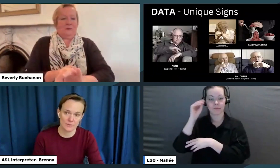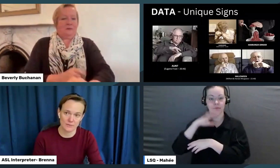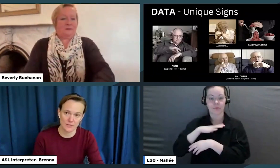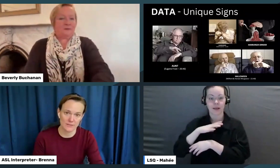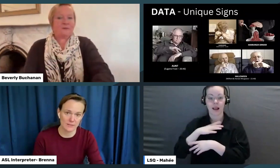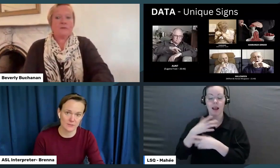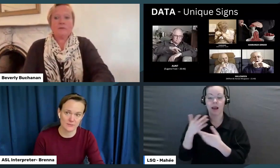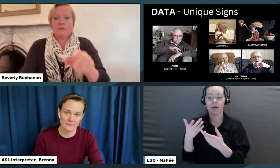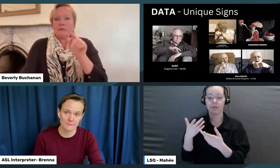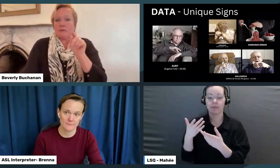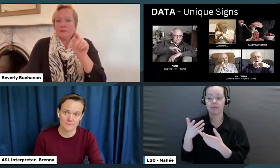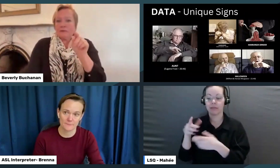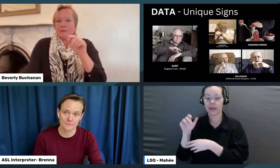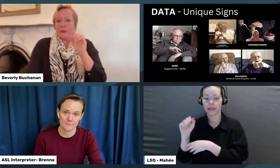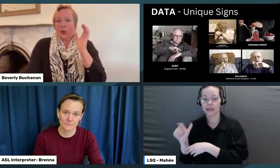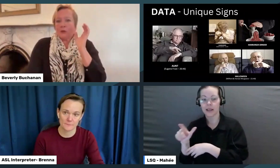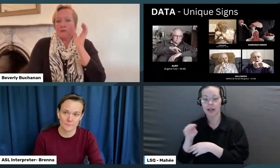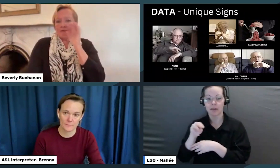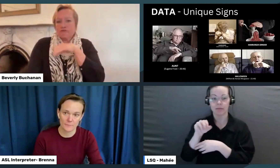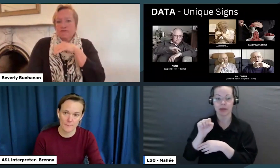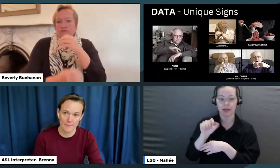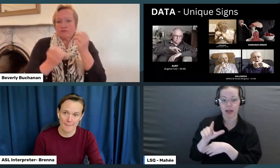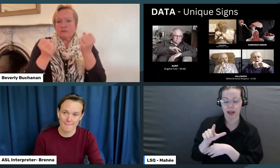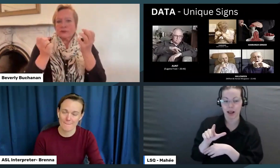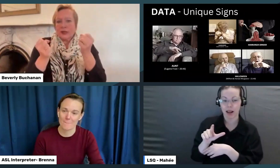les utilisateurs de signes masculins.